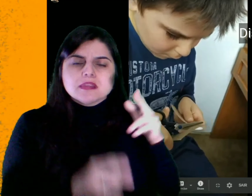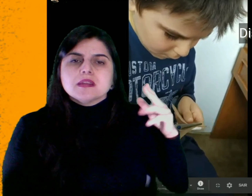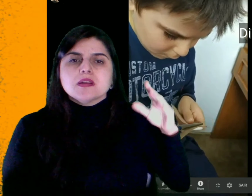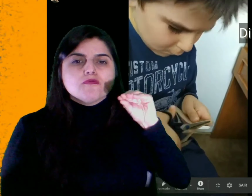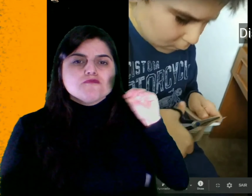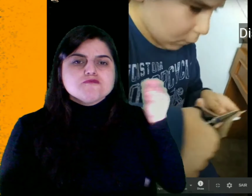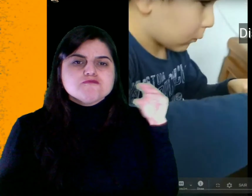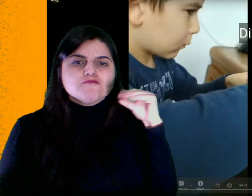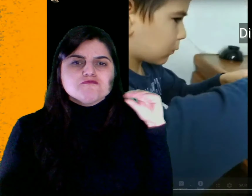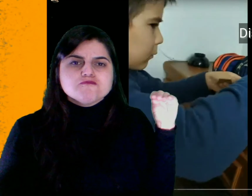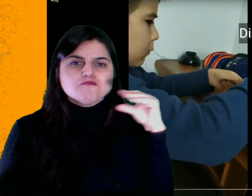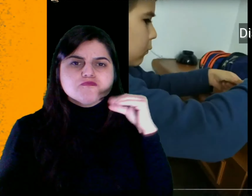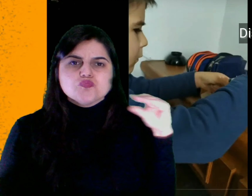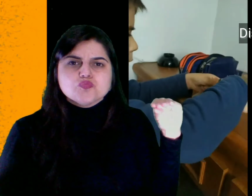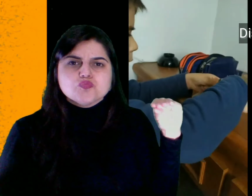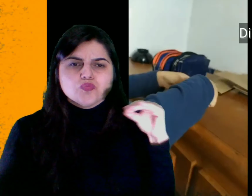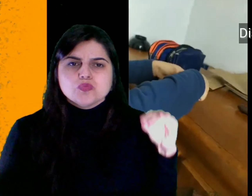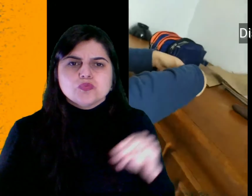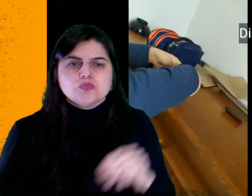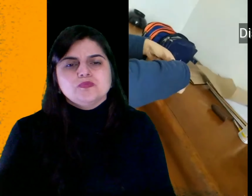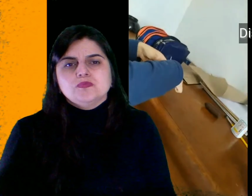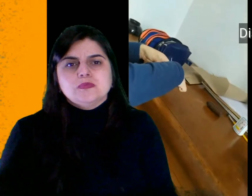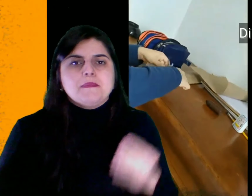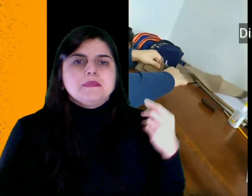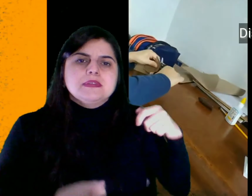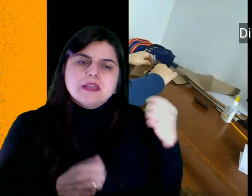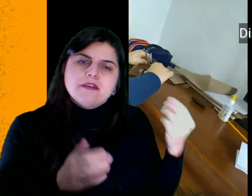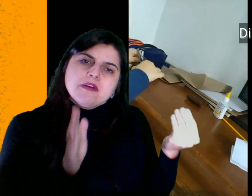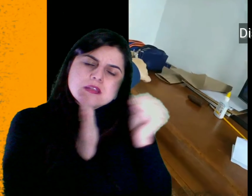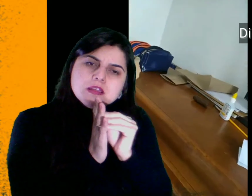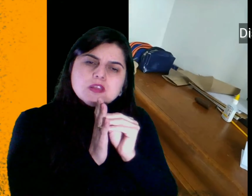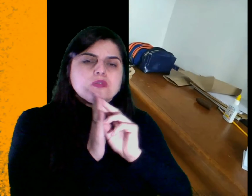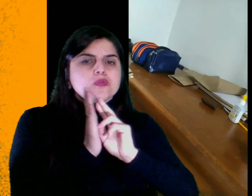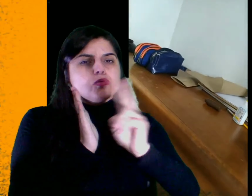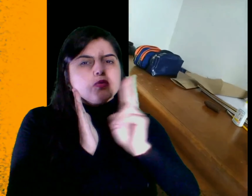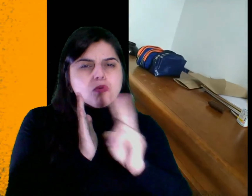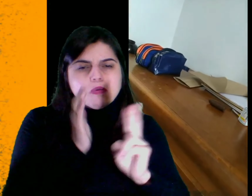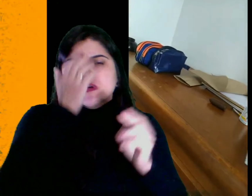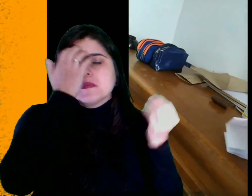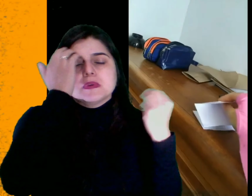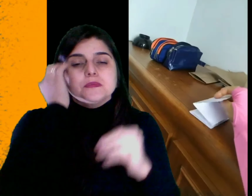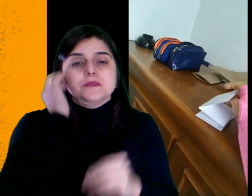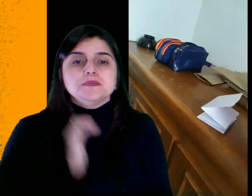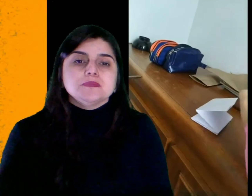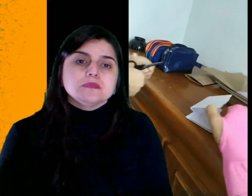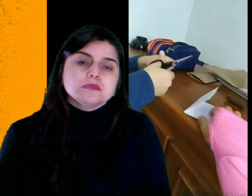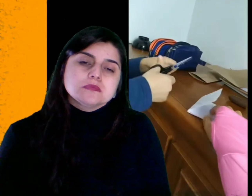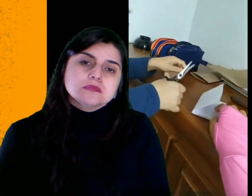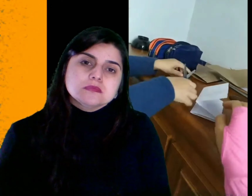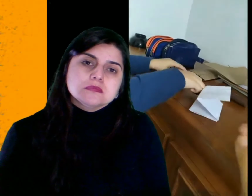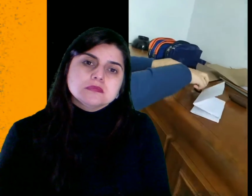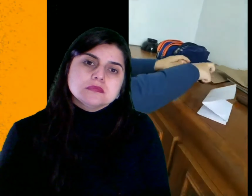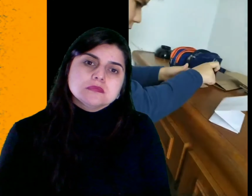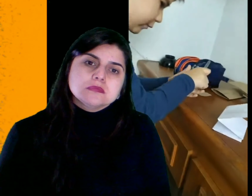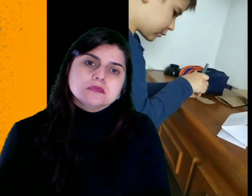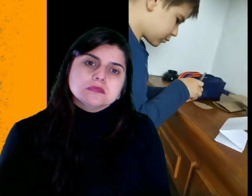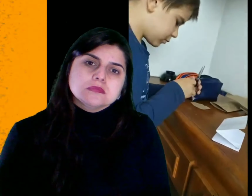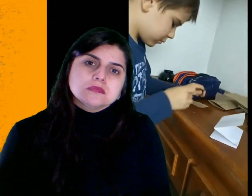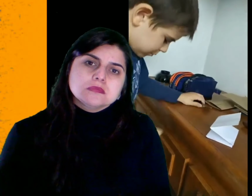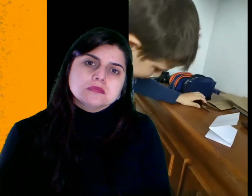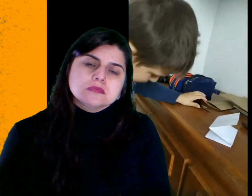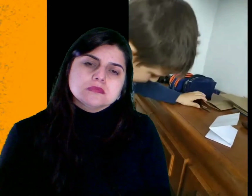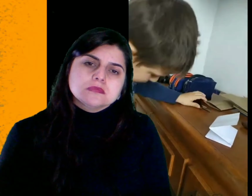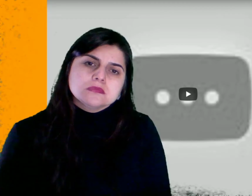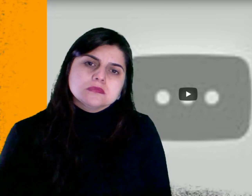dela. Essa aqui foi bem interessante, que foi uma prática também da disciplina de história para fazer